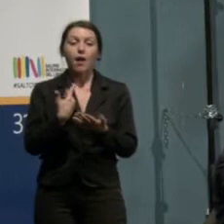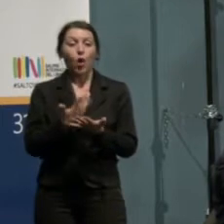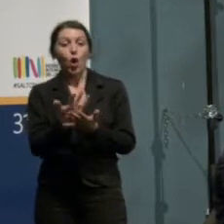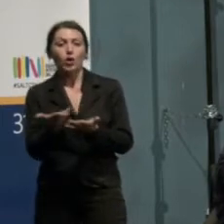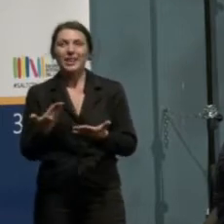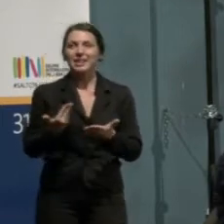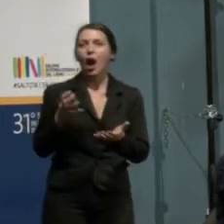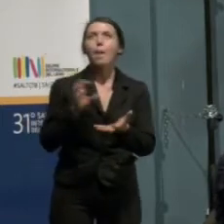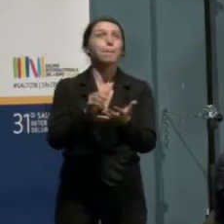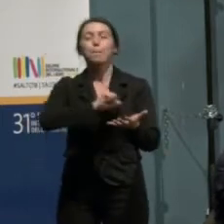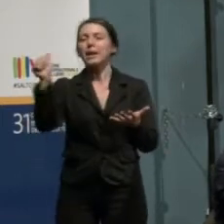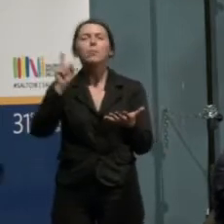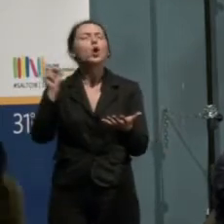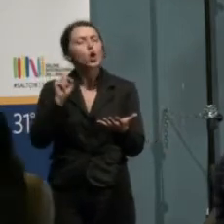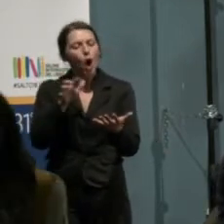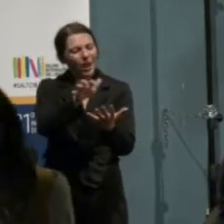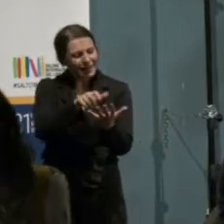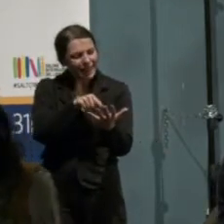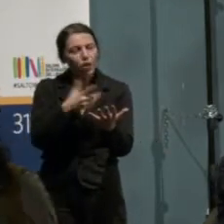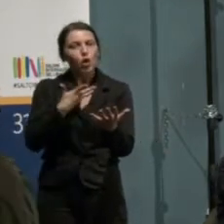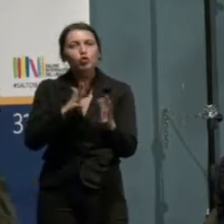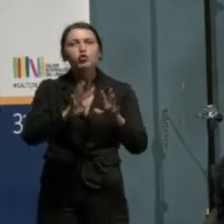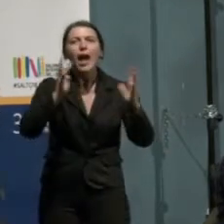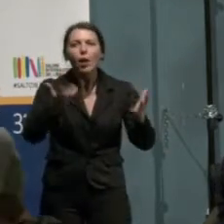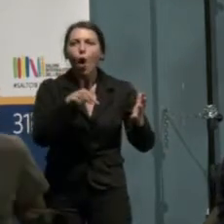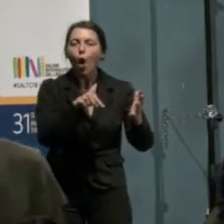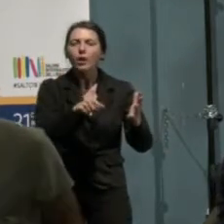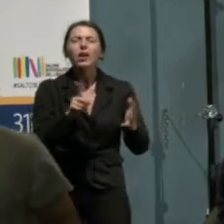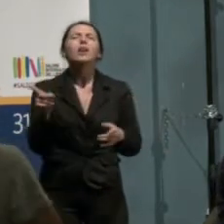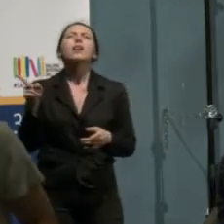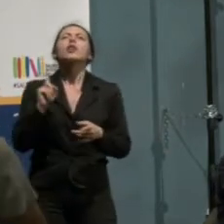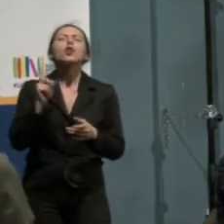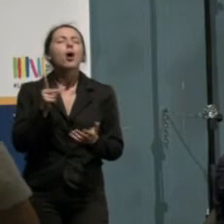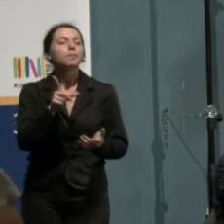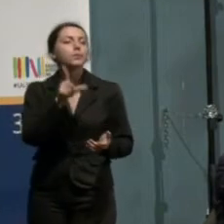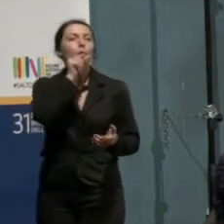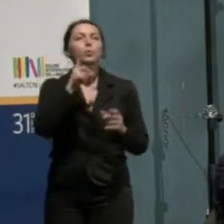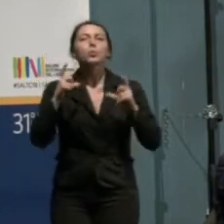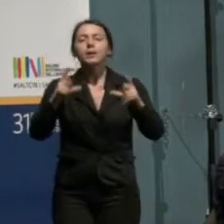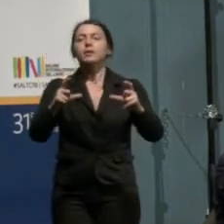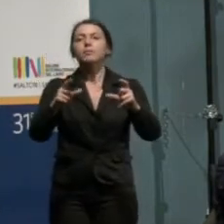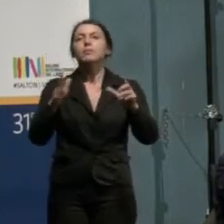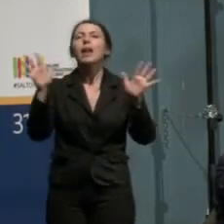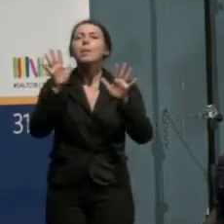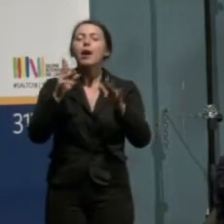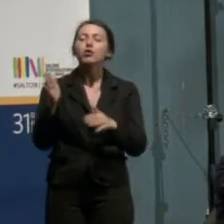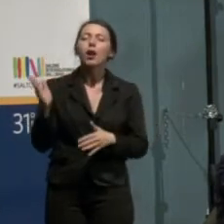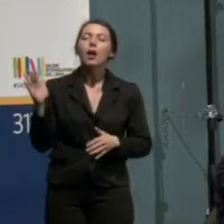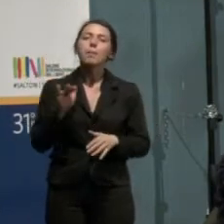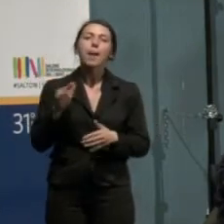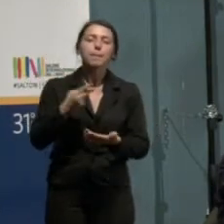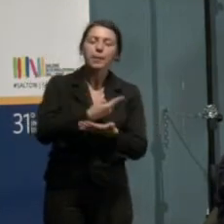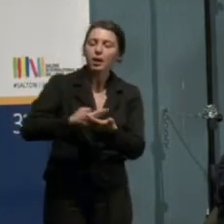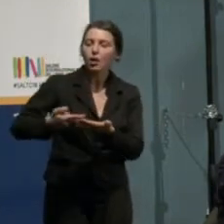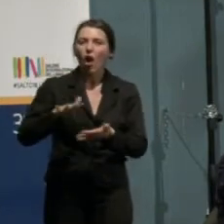dare a un testo un contesto non credeva che il problema fosse twittare l'immagine di un bambino morto sulla spiaggia ma